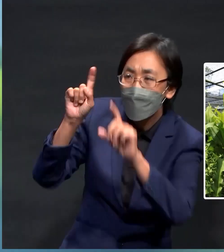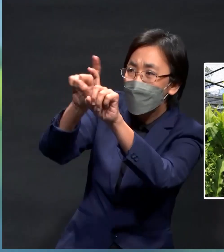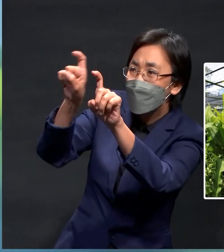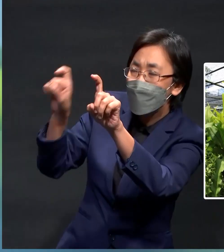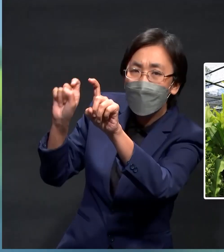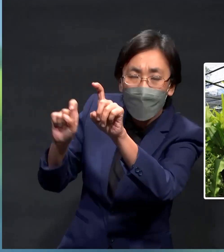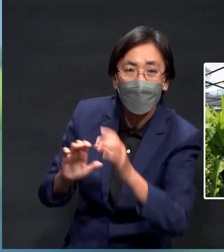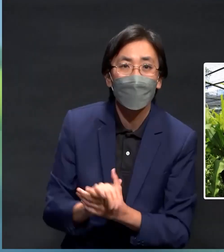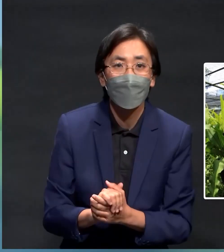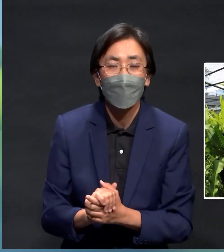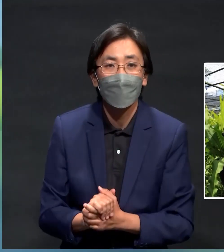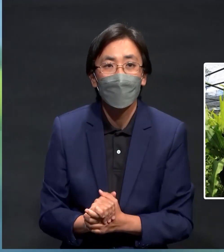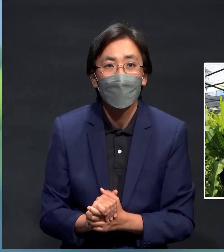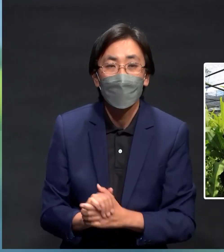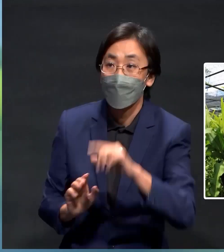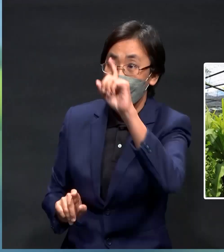บไม